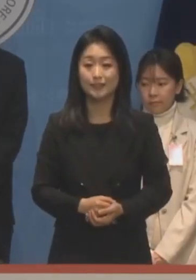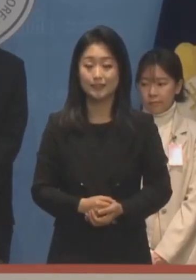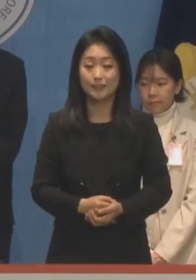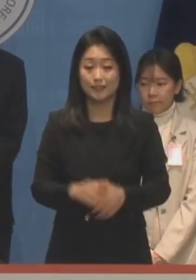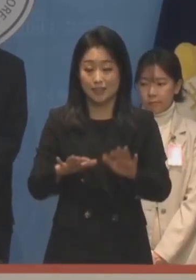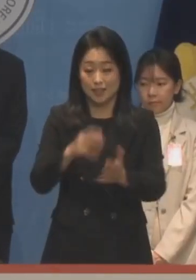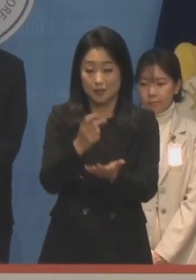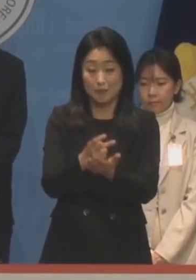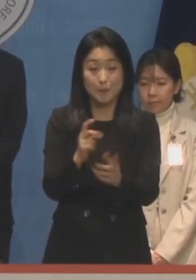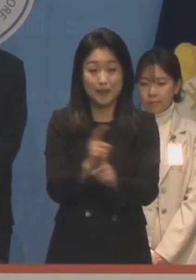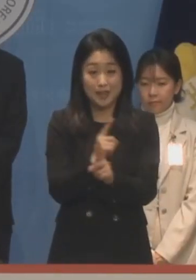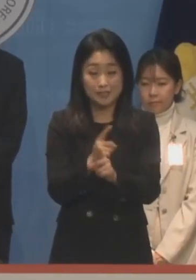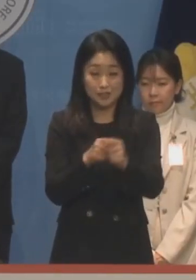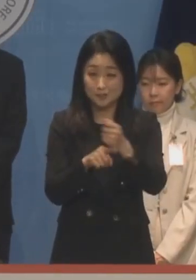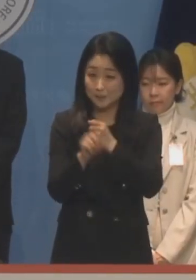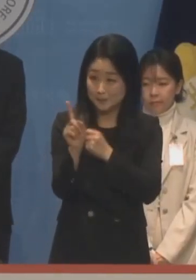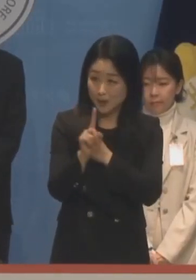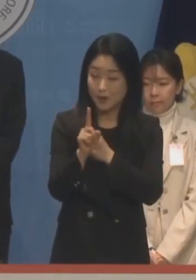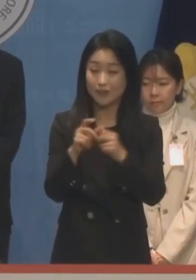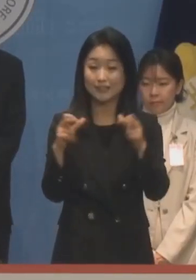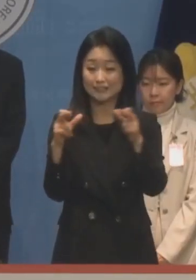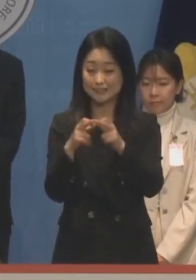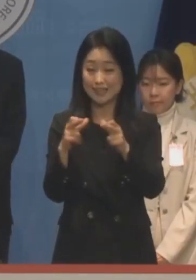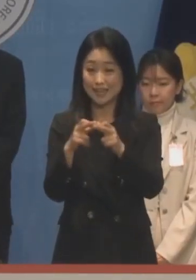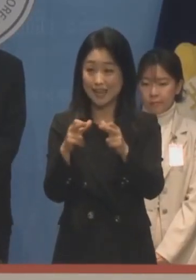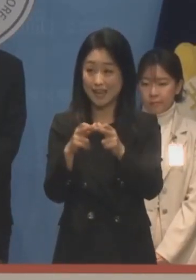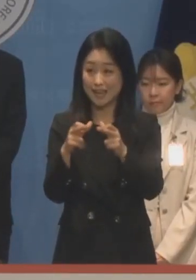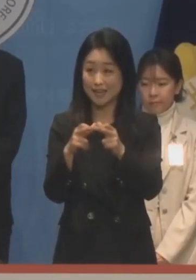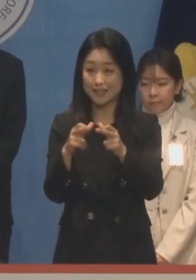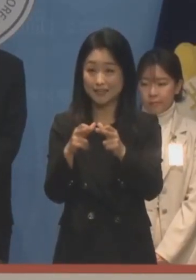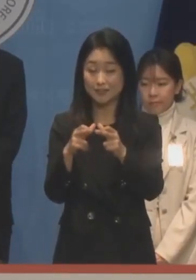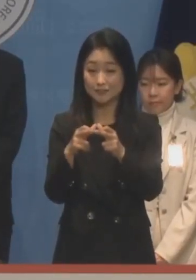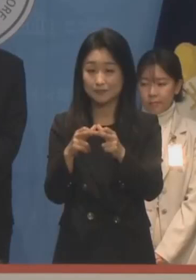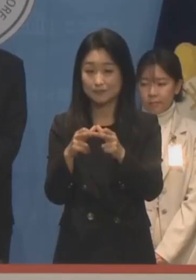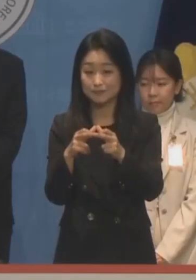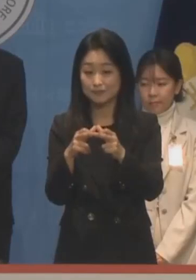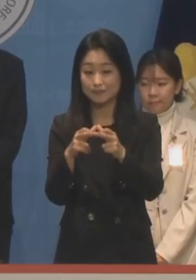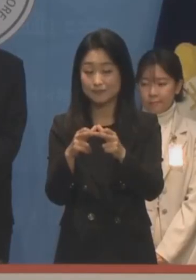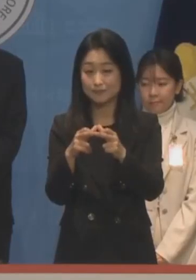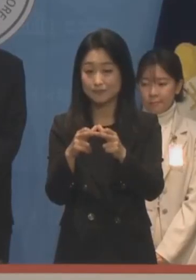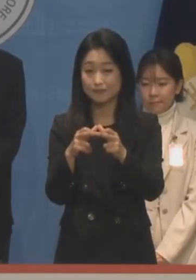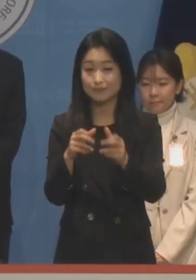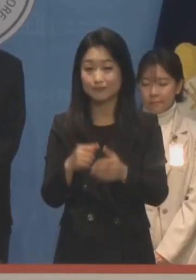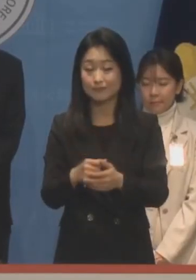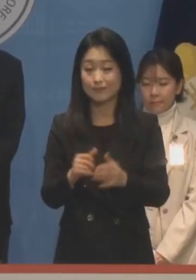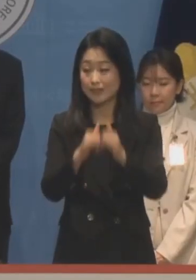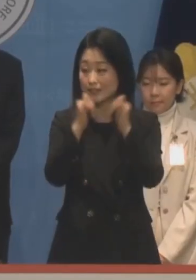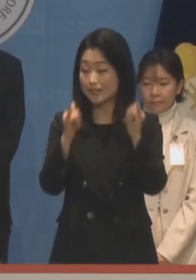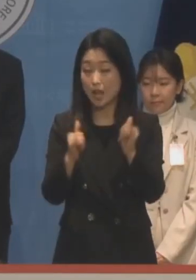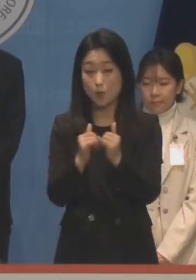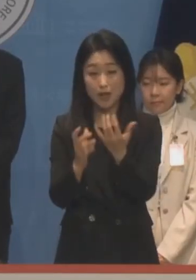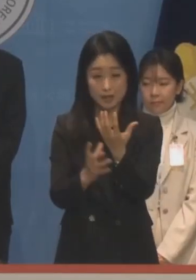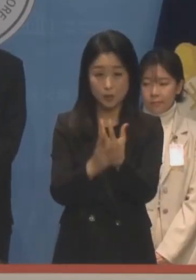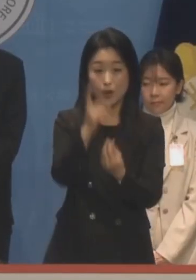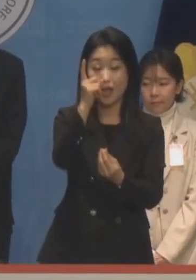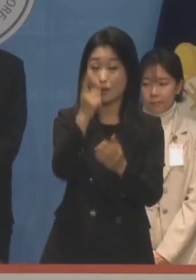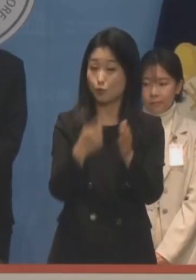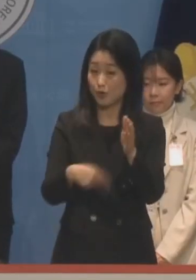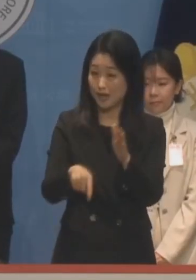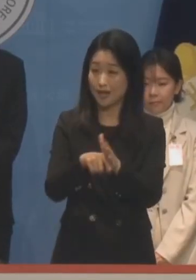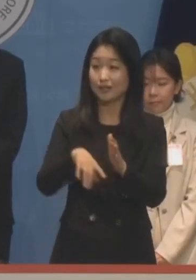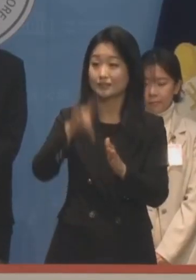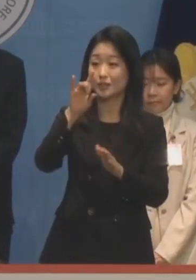이번 발의는 장애인의 자립생활의 성공과 사회통합으로 나가기 위한